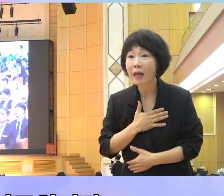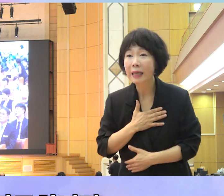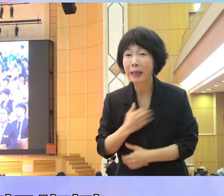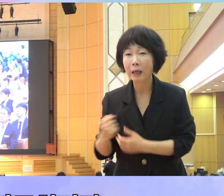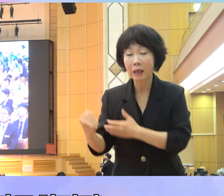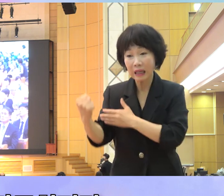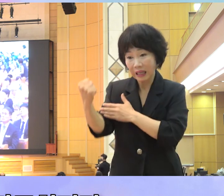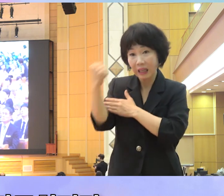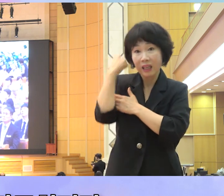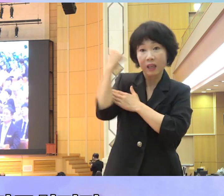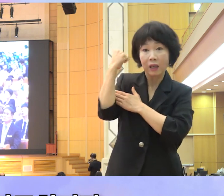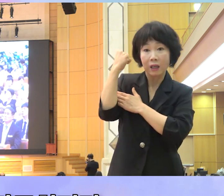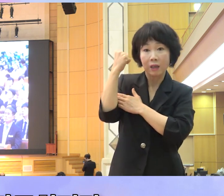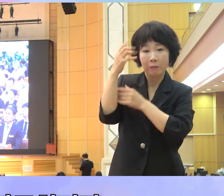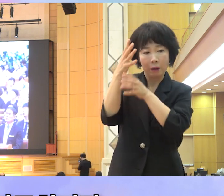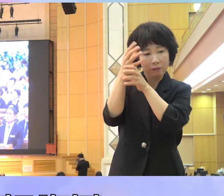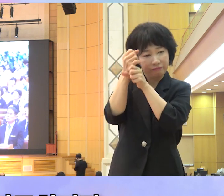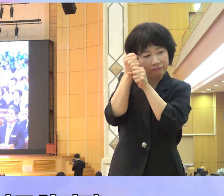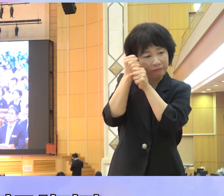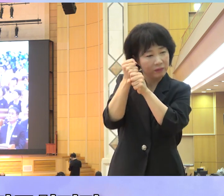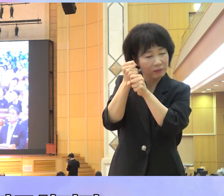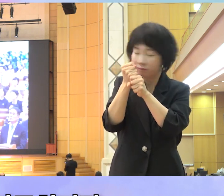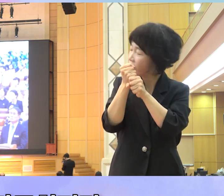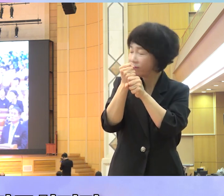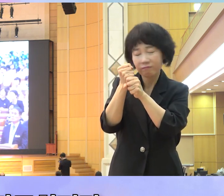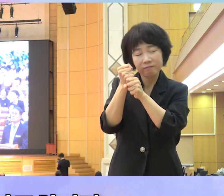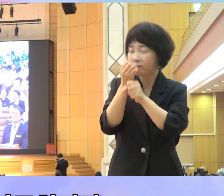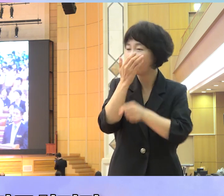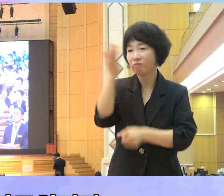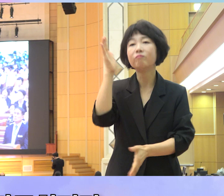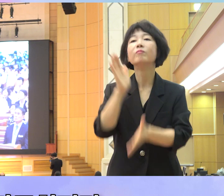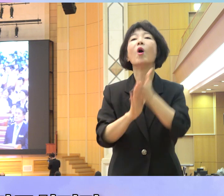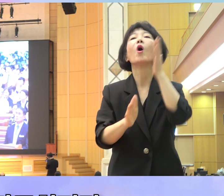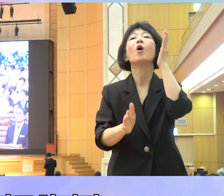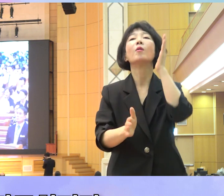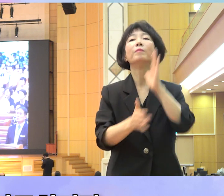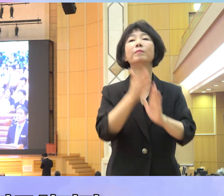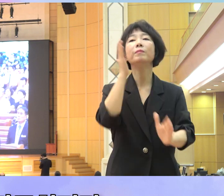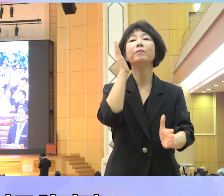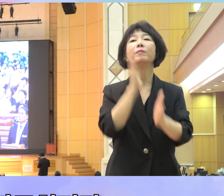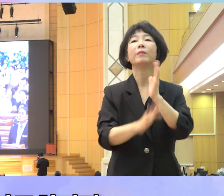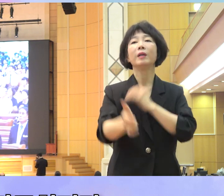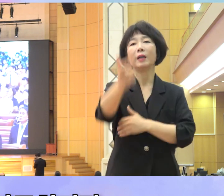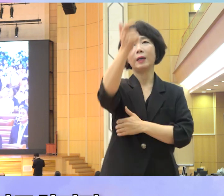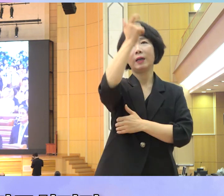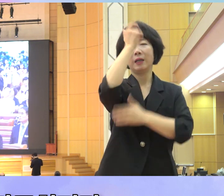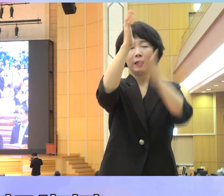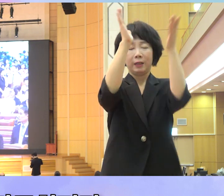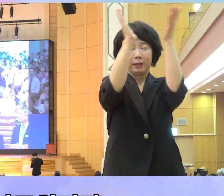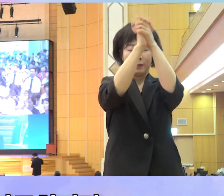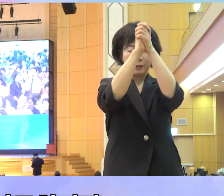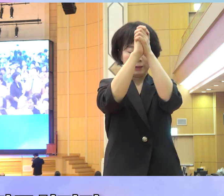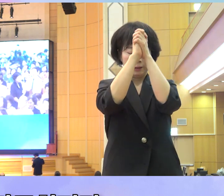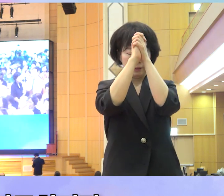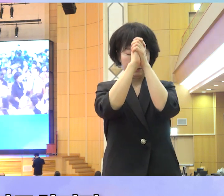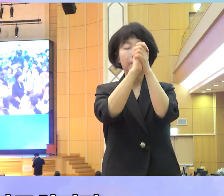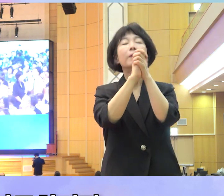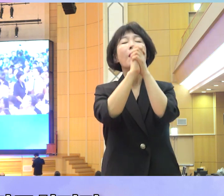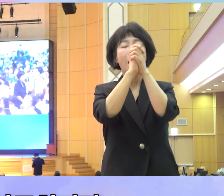나의 힘을 의지할 수, 기도하고 낙심하지 말 것은,